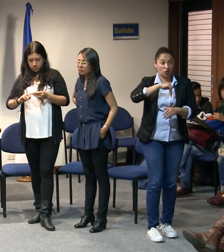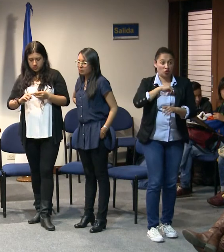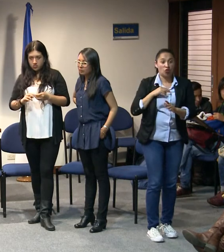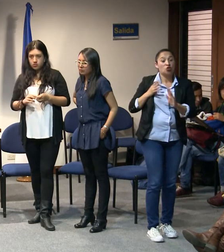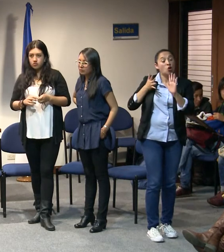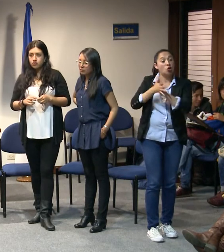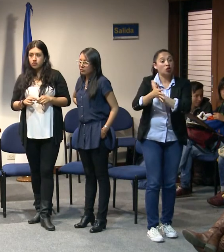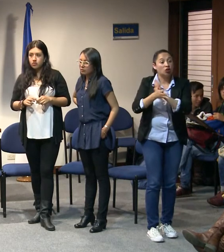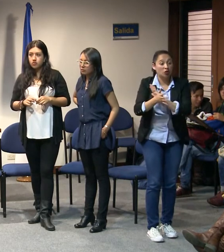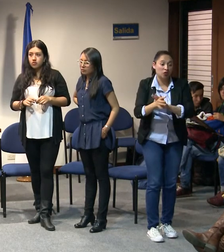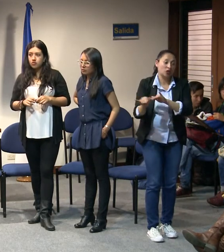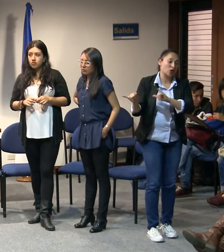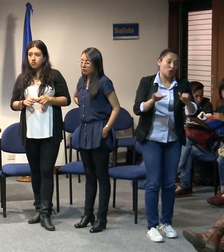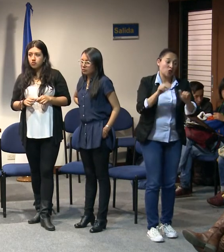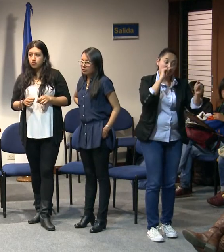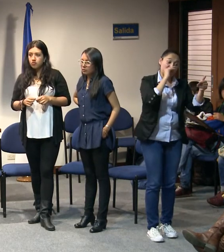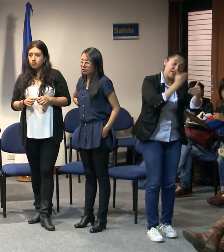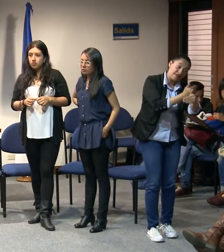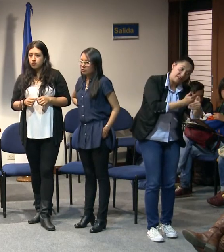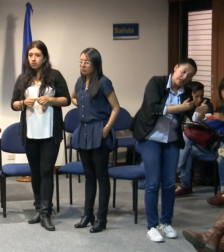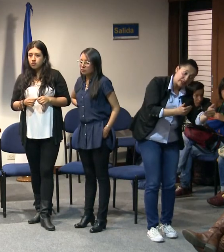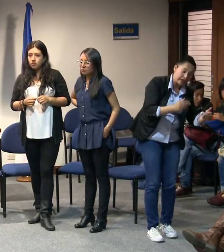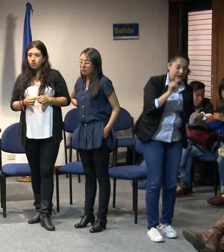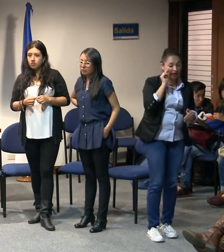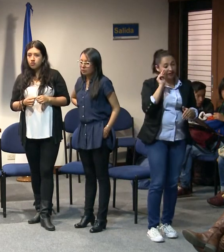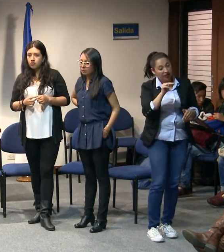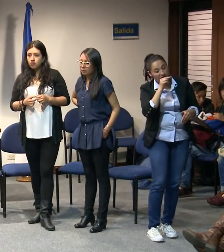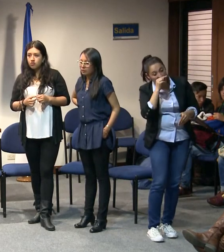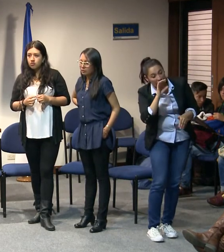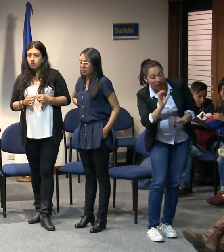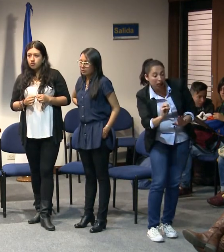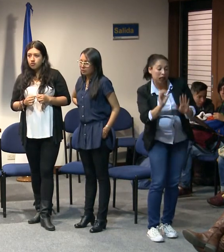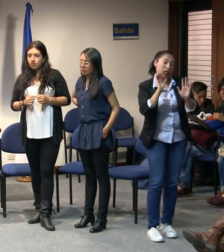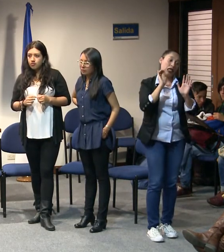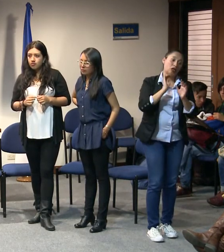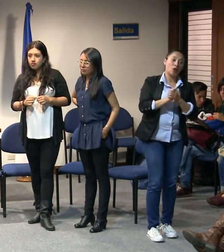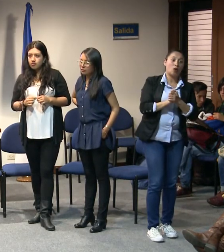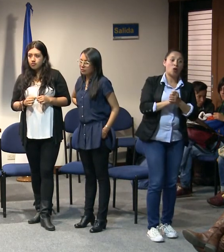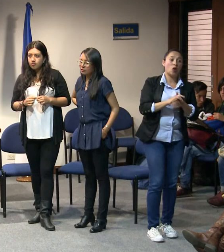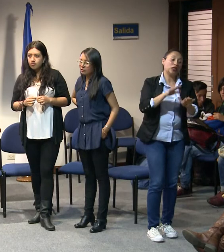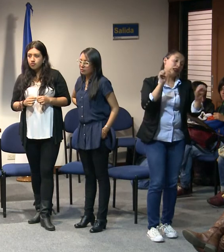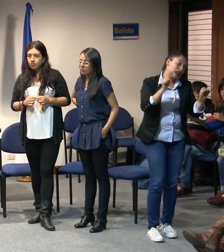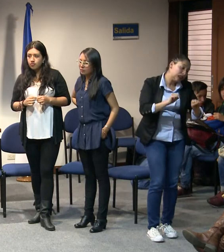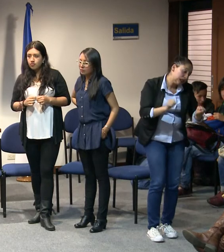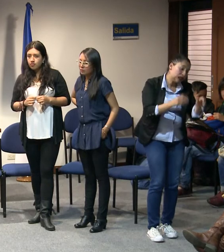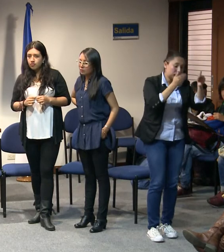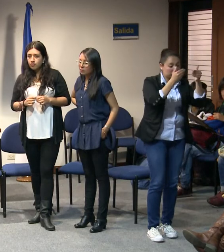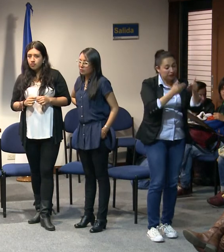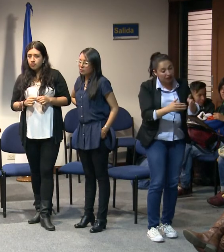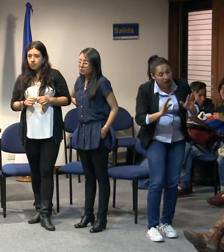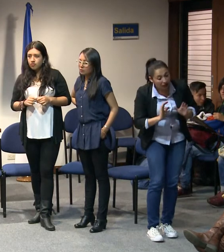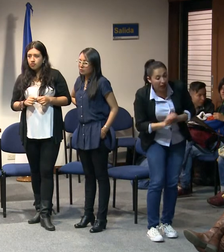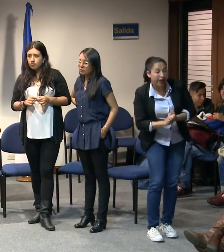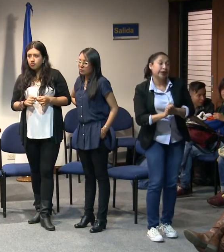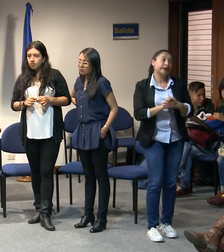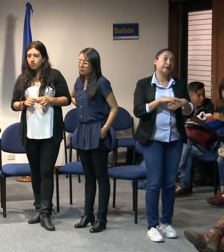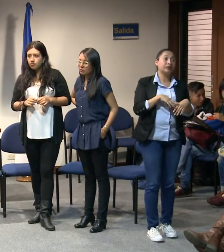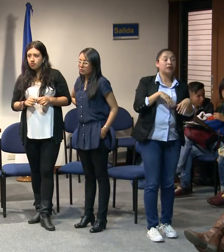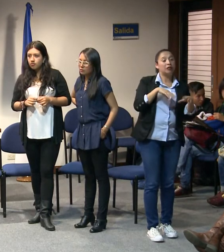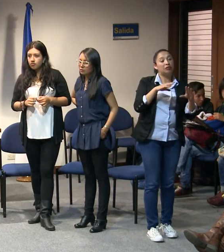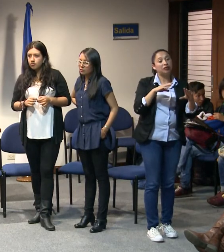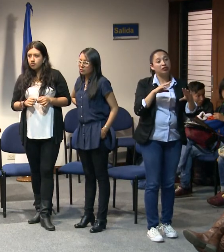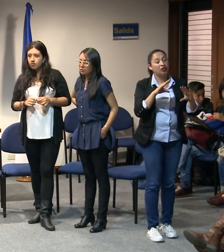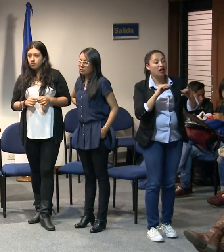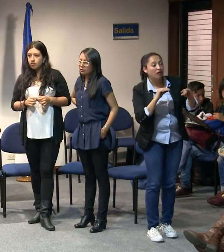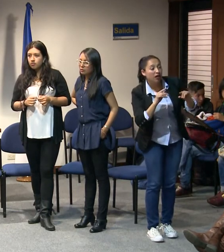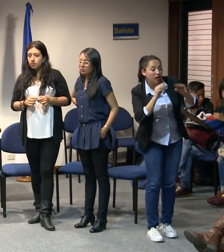de una forma infantil y viendo al niño como, sí, pues tiene la discapacidad, vamos a hablarles de